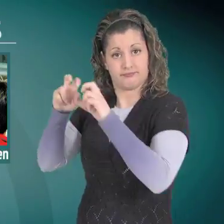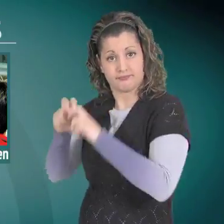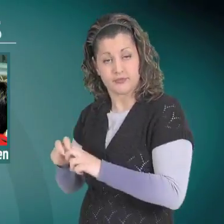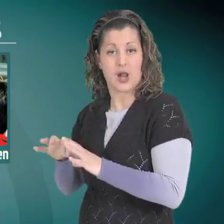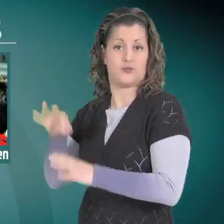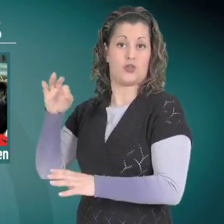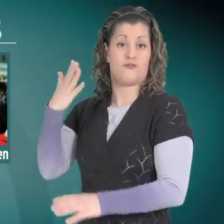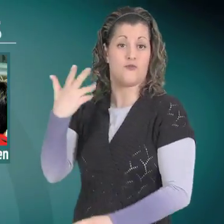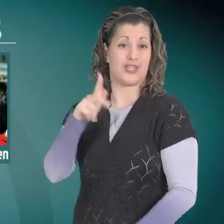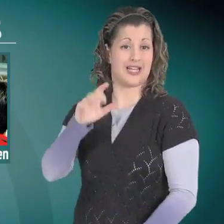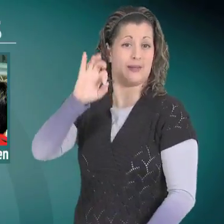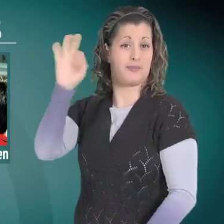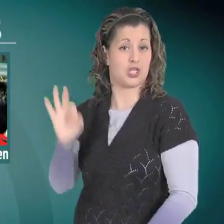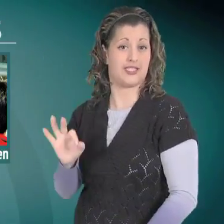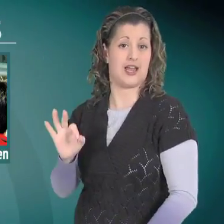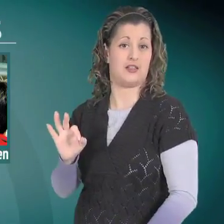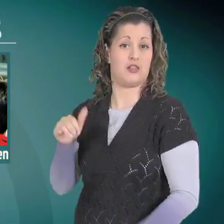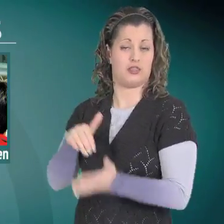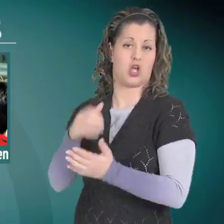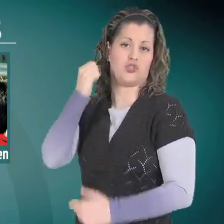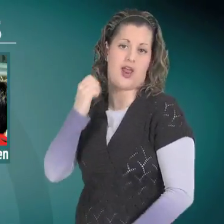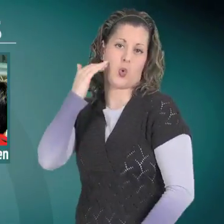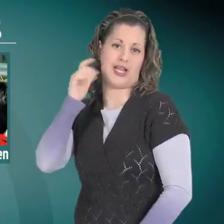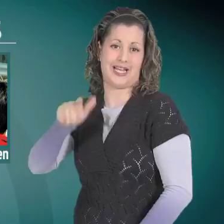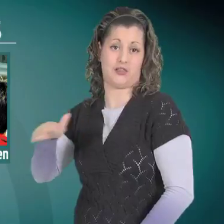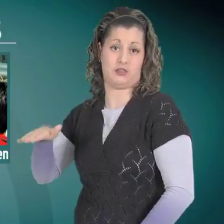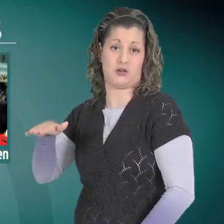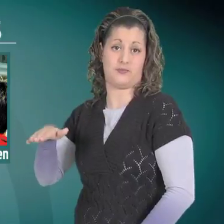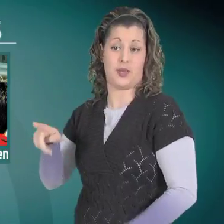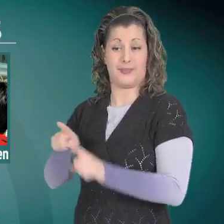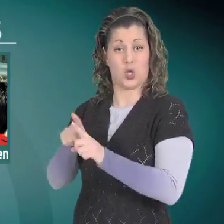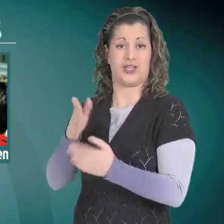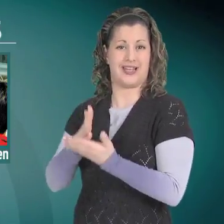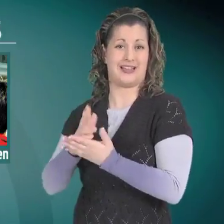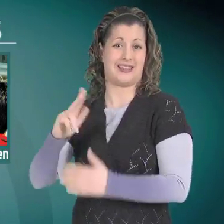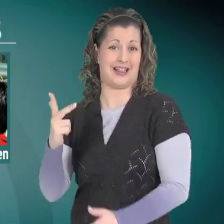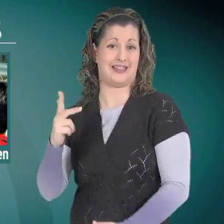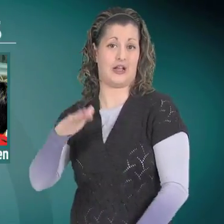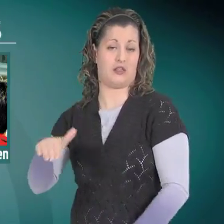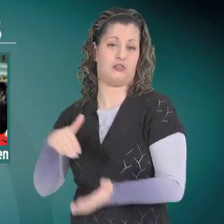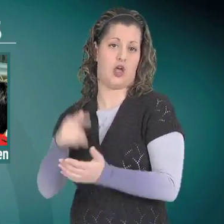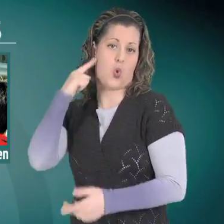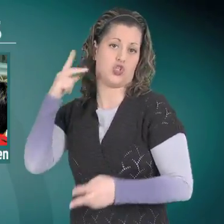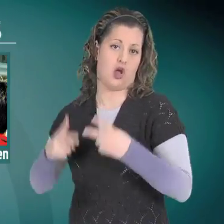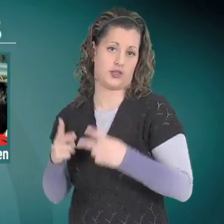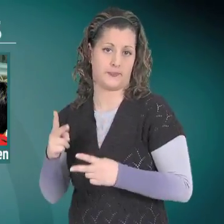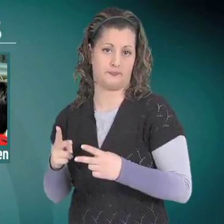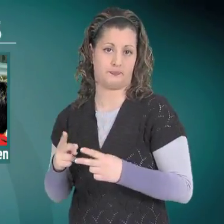dieser kinder schwerhörig sind das heißt jedes dritte kind hat eine hörschädigung bei der untersuchung musste jedes kind einen